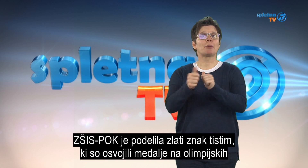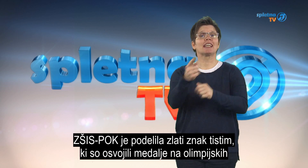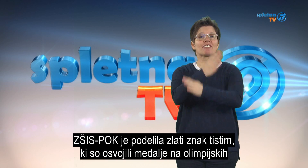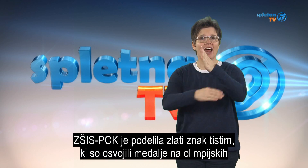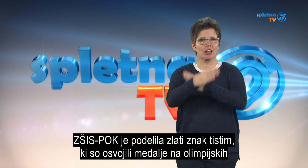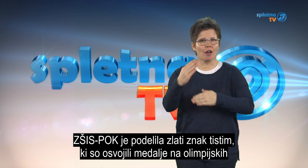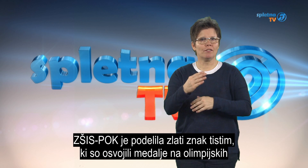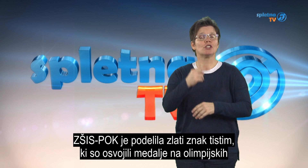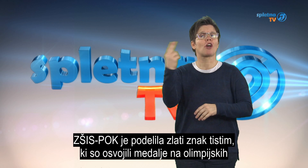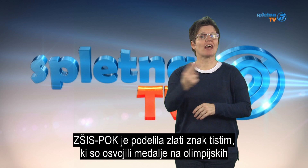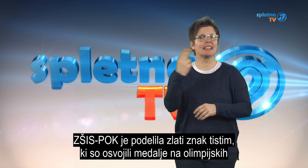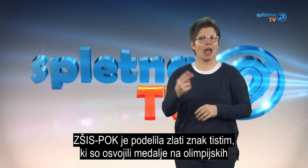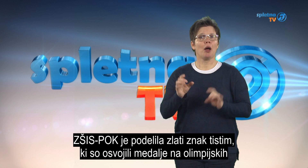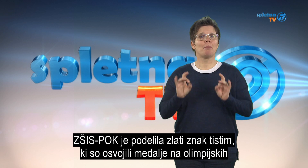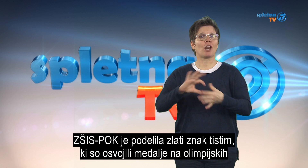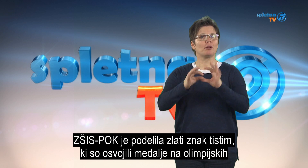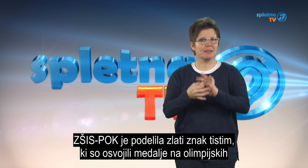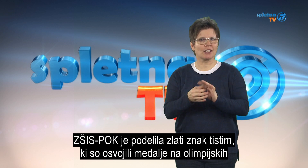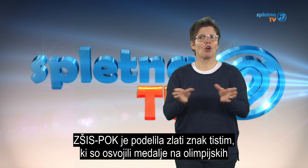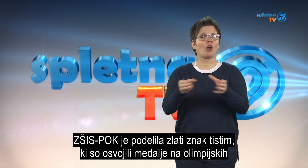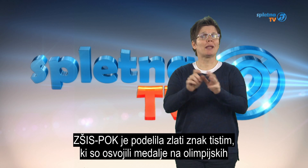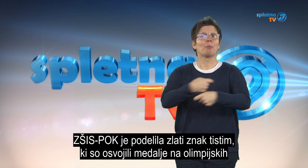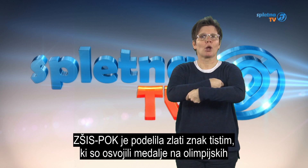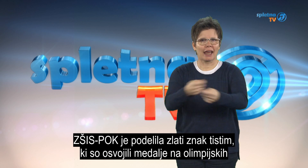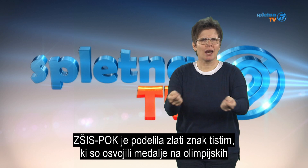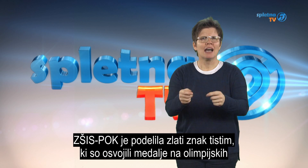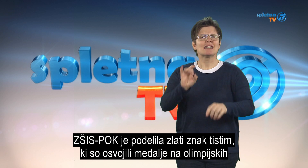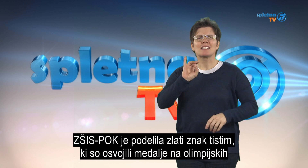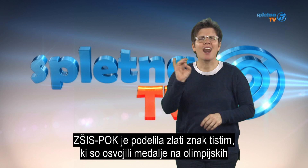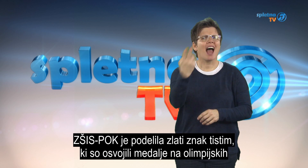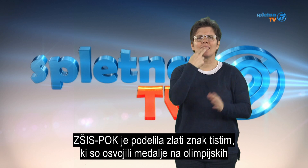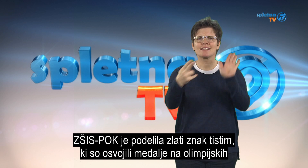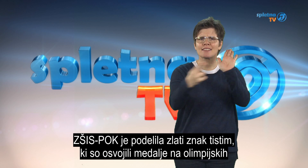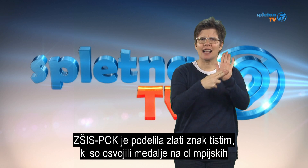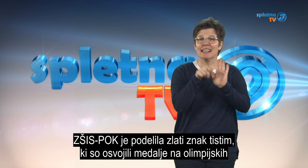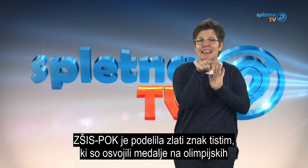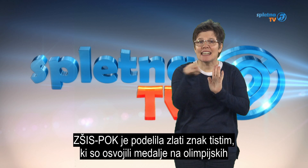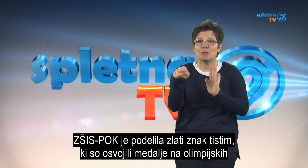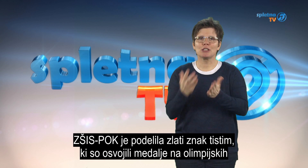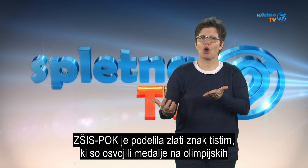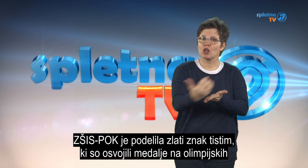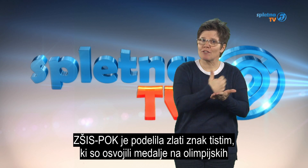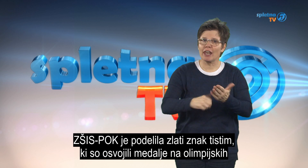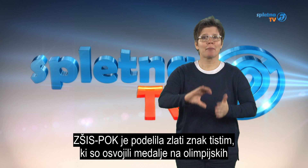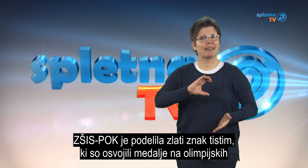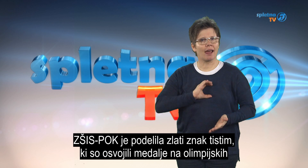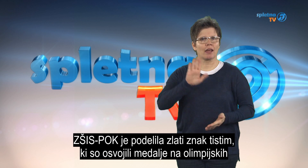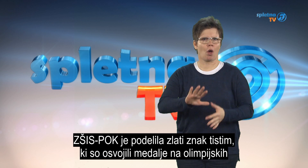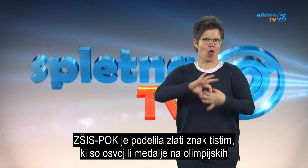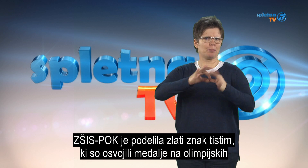ZŠIS POK je podelila zlati znak tistim, ki so osvojili medalje na olimpijskih igrah,